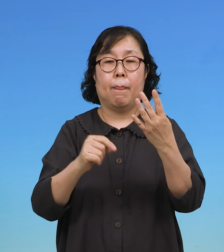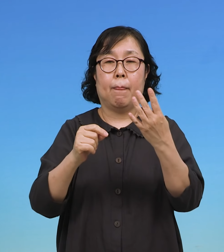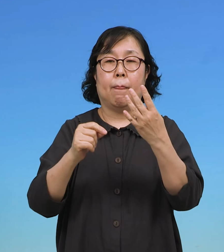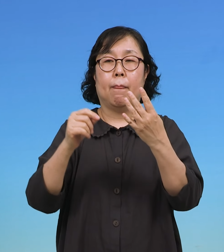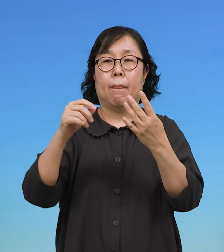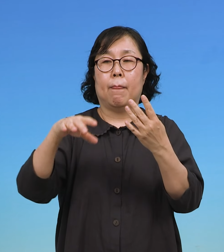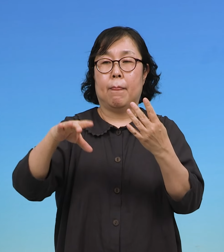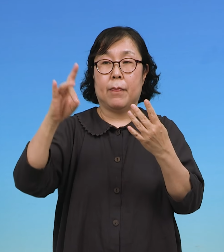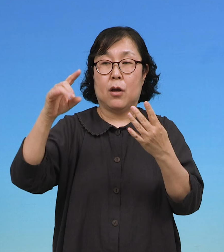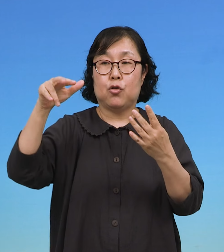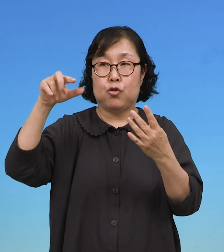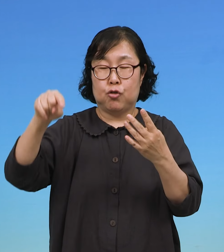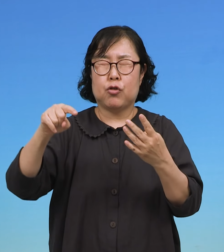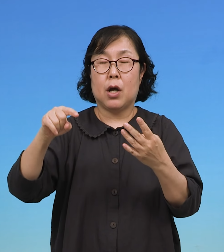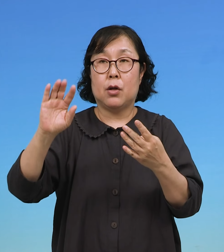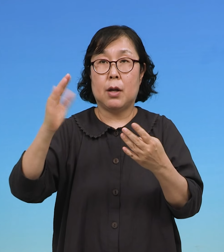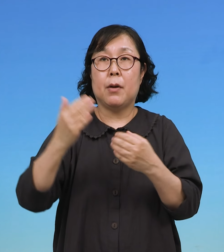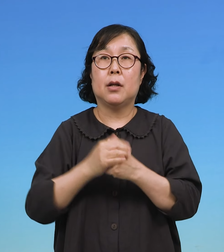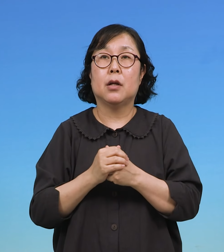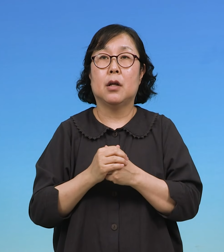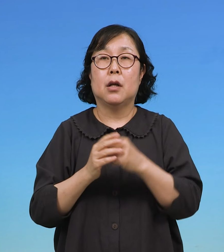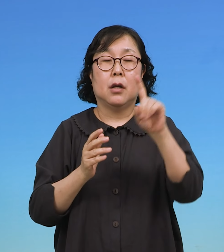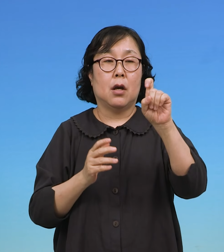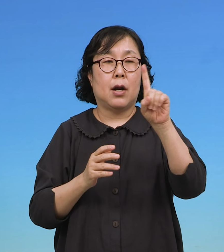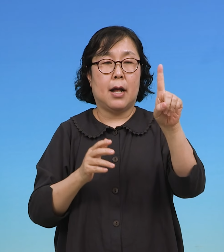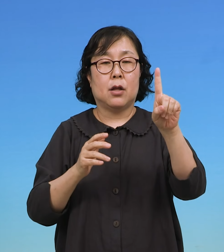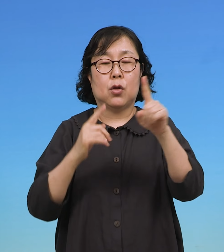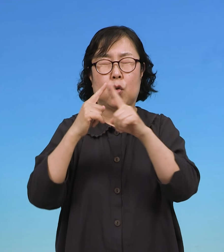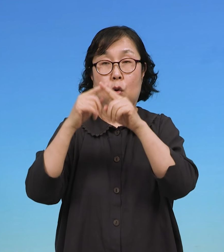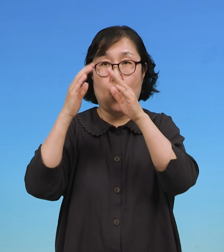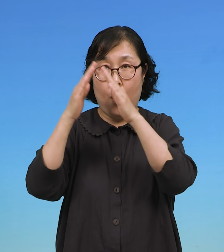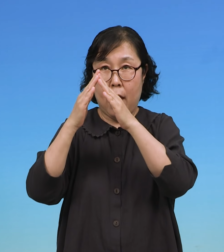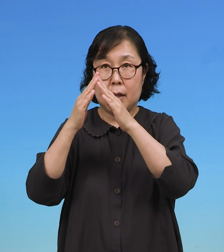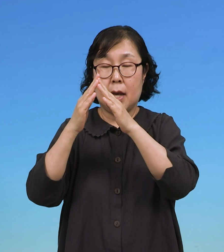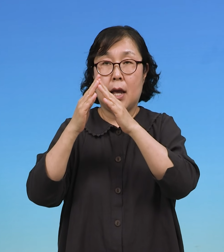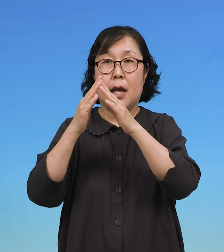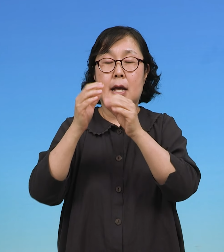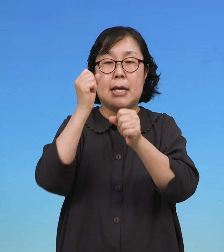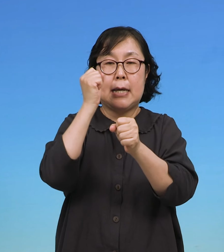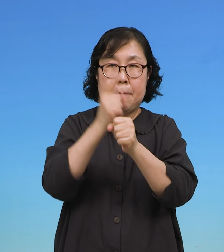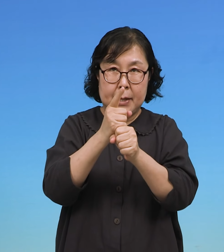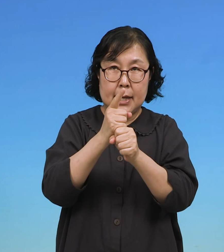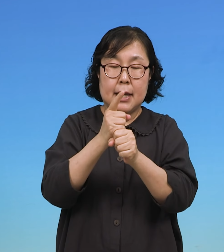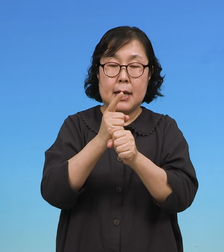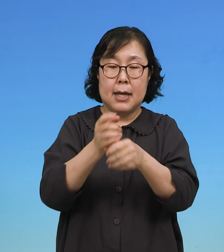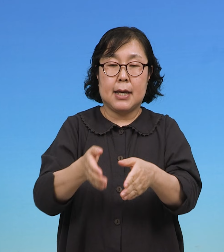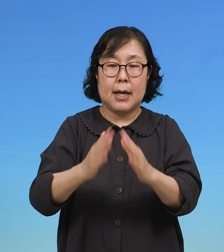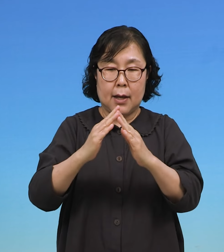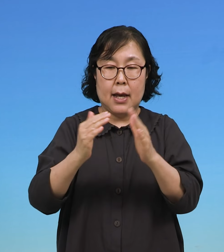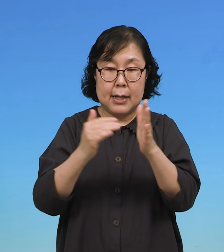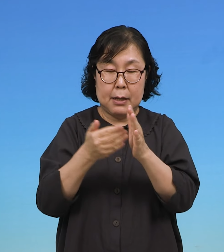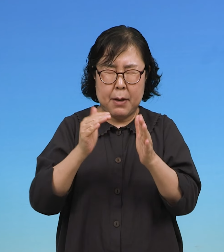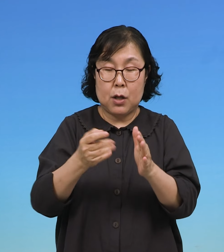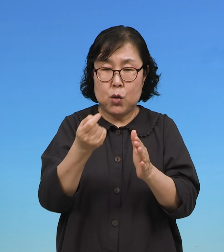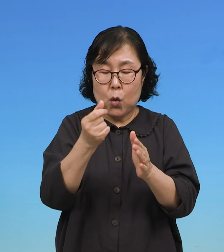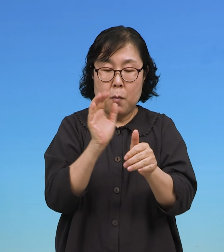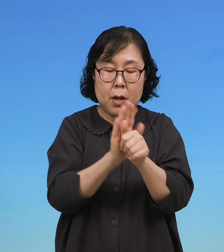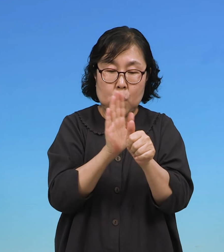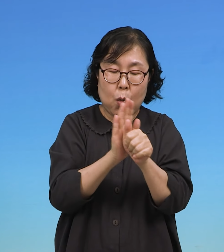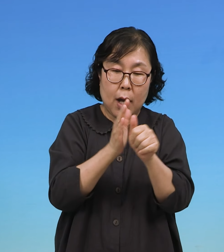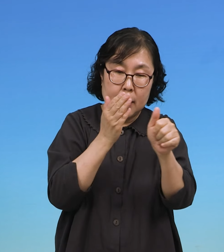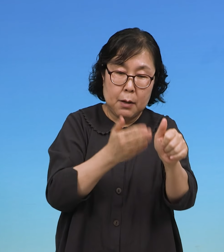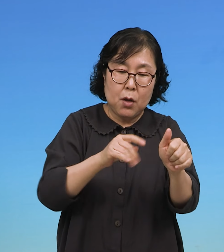주가 되면은 우리는 또 다른 과업이 주어져요. 이제 11교회 이미 개척하고 있지만 잘 안 되는데